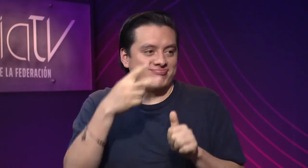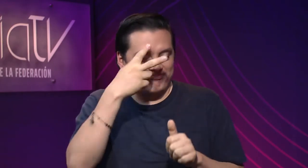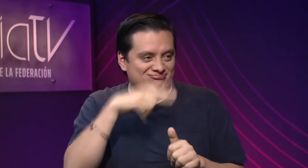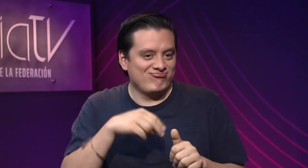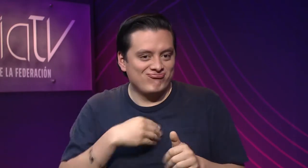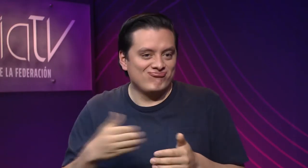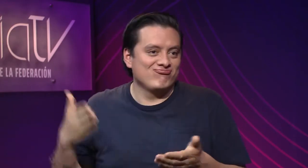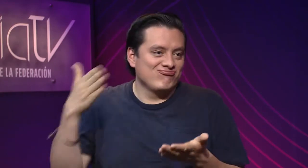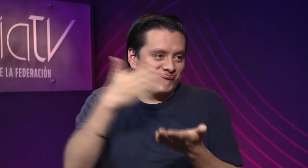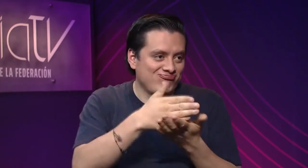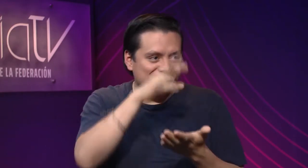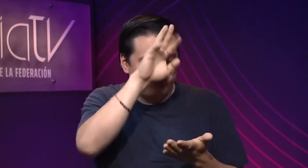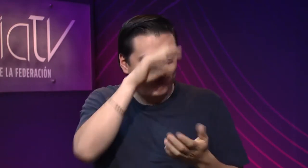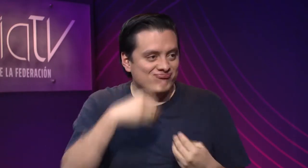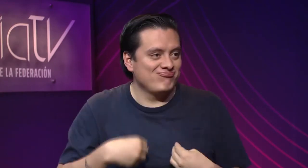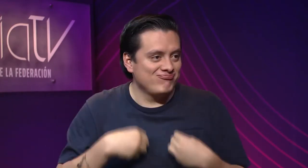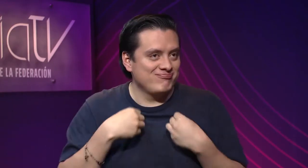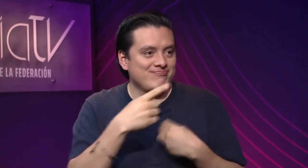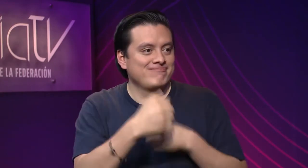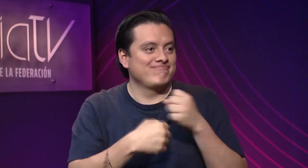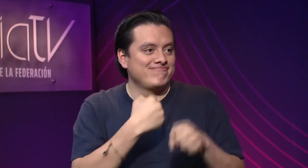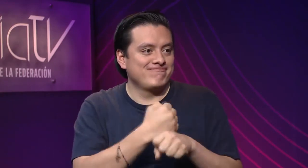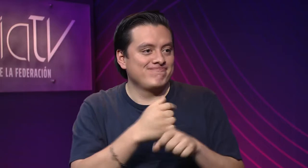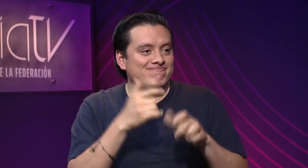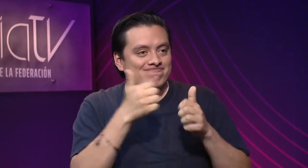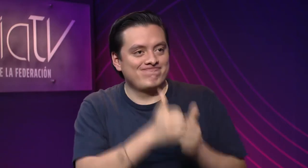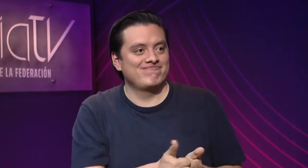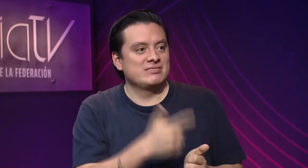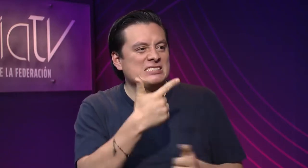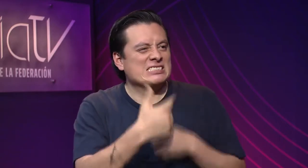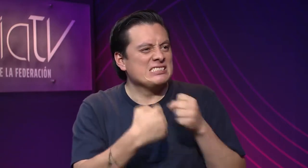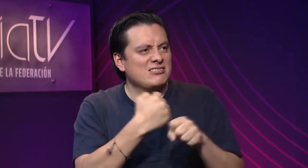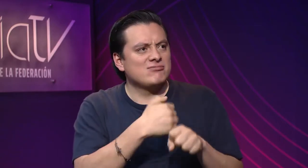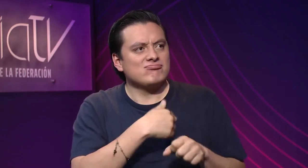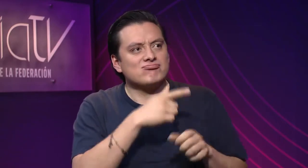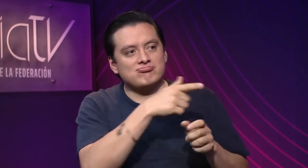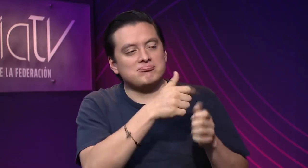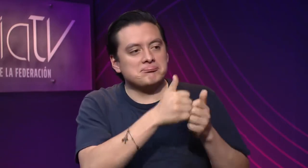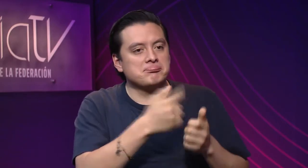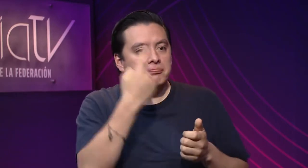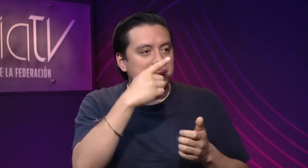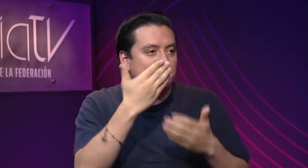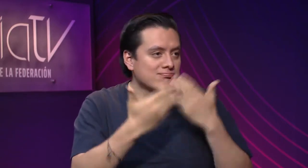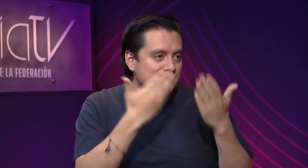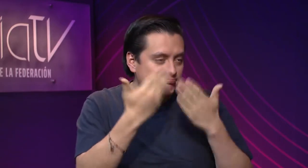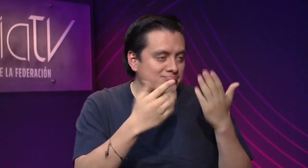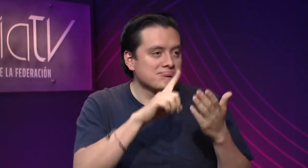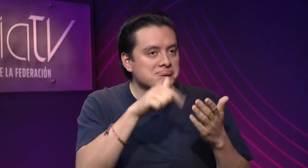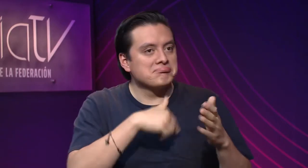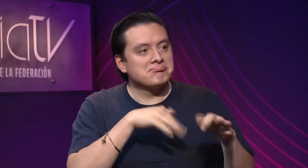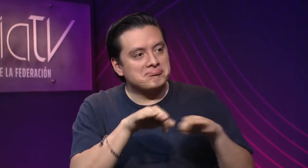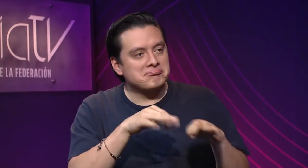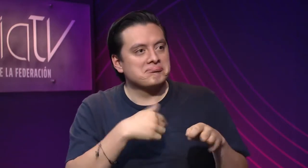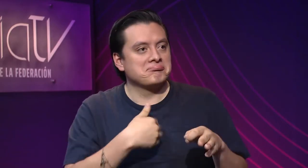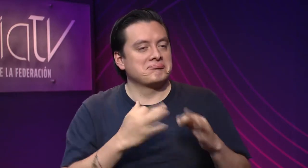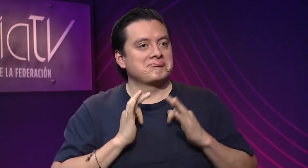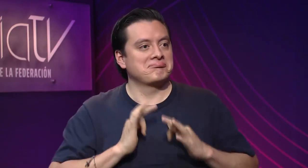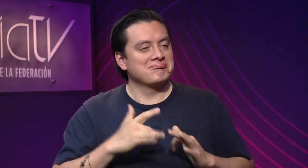con servicio de interpretación. Entonces fue como decidí moverme a Monterrey para seguir estudiando. Y estuve ya estudiando en la universidad, después